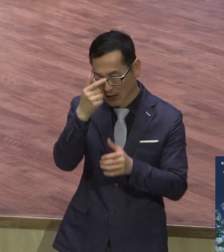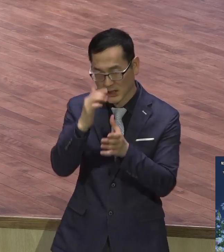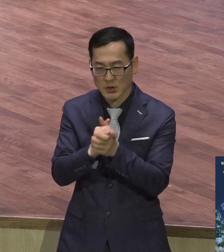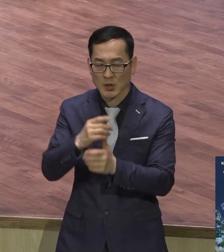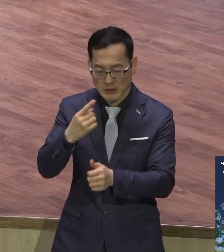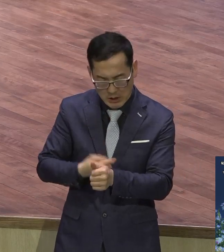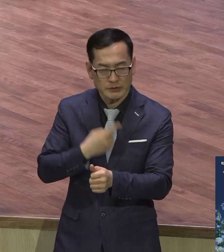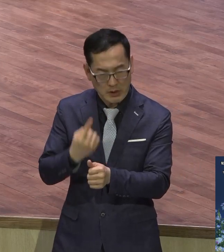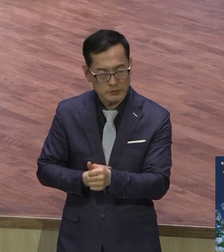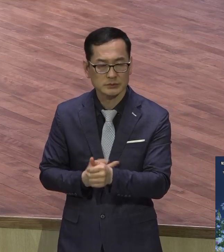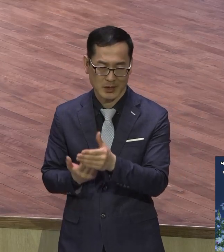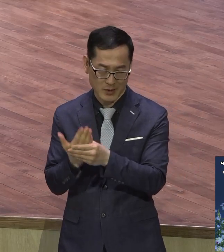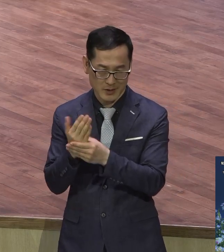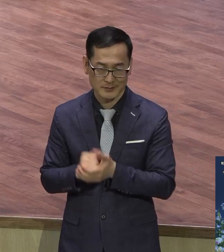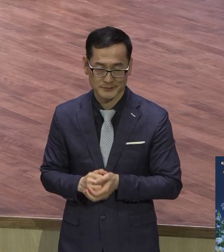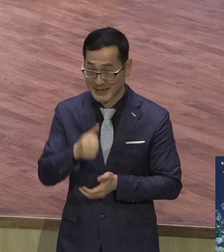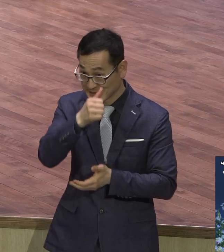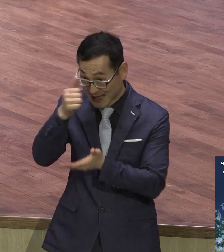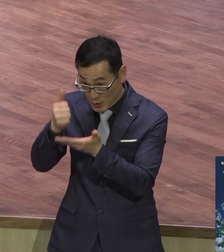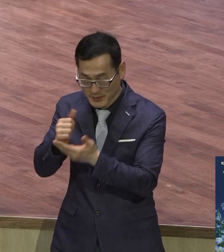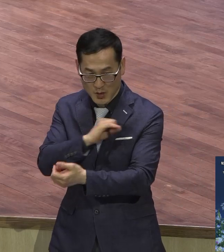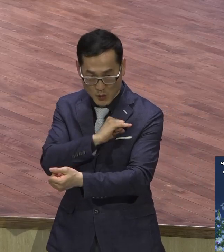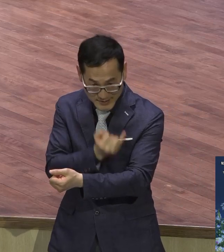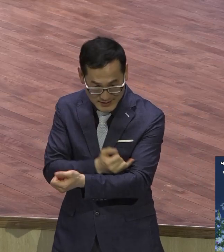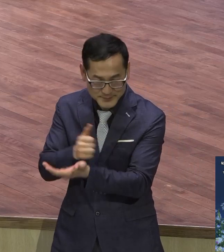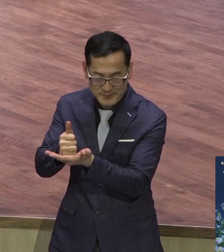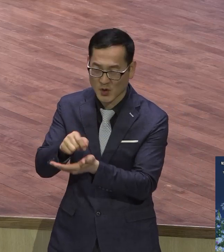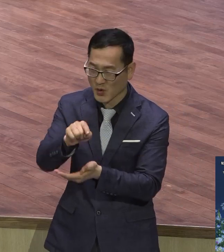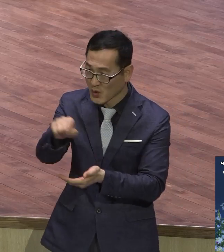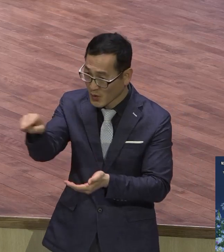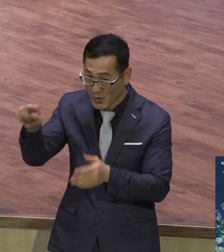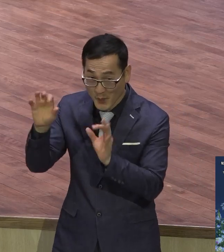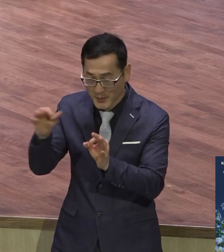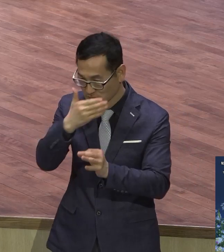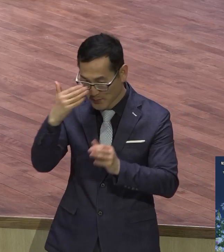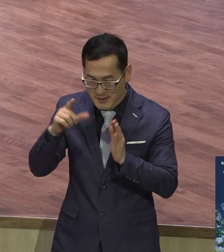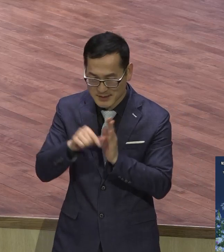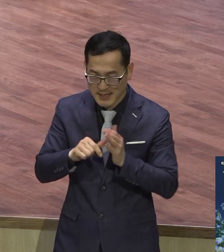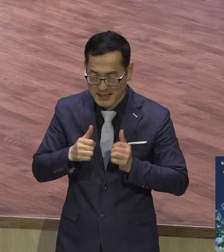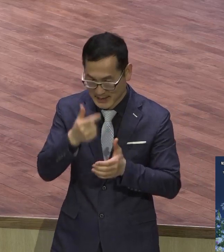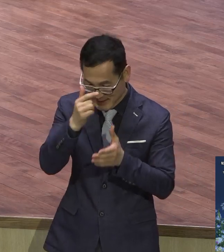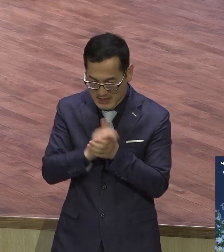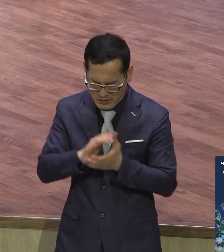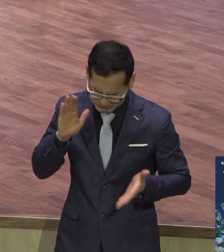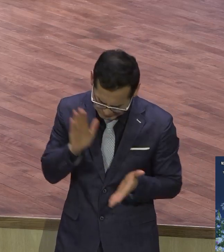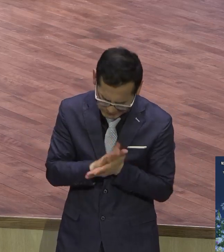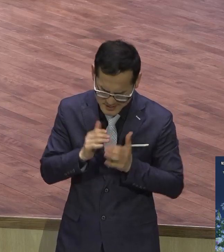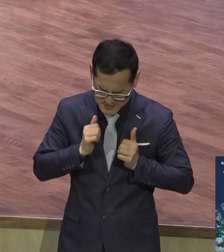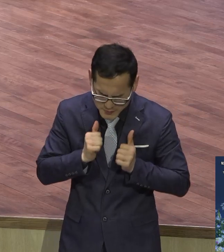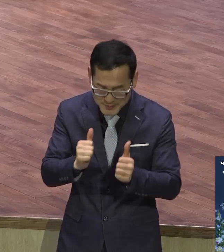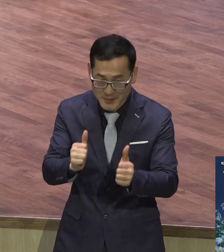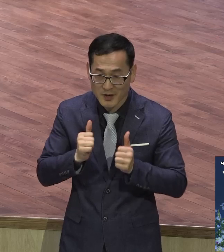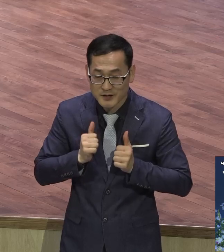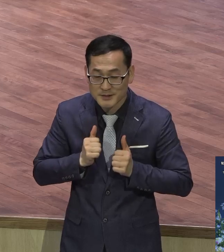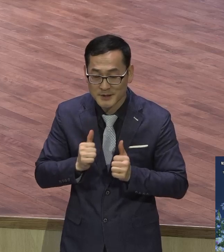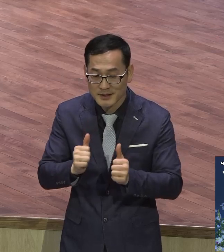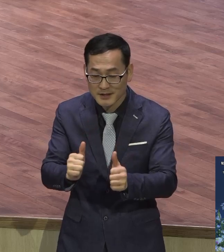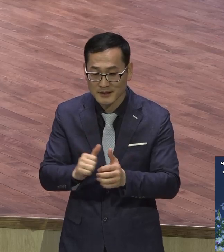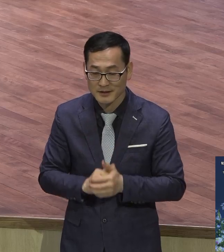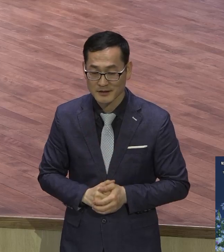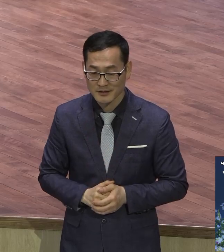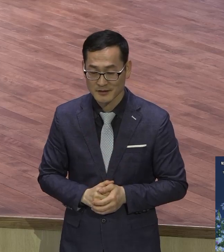그런데 우리 교회들 보면 우리 교회 보면 장로님들 보면 젊을 때 막 여러분처럼 기도 운동하고 막 청년 때 막 이거 안 해놓으니까